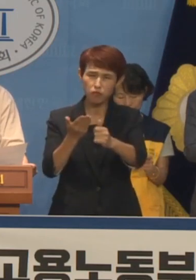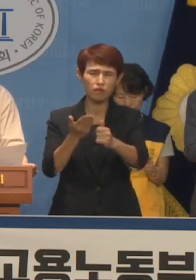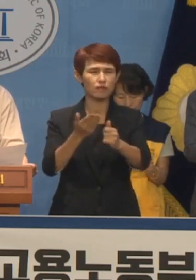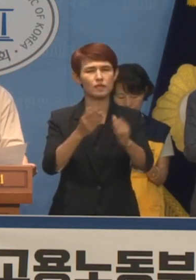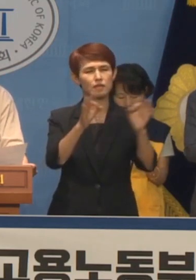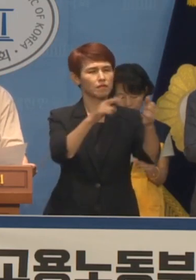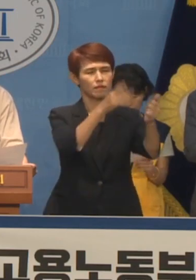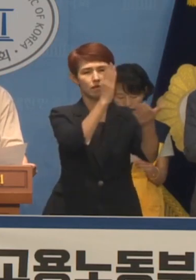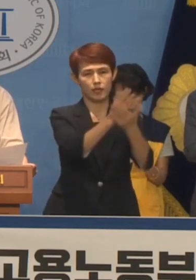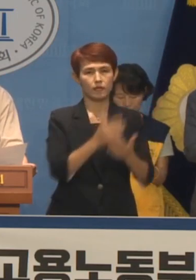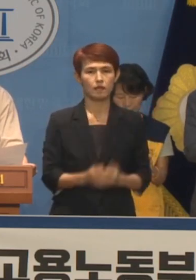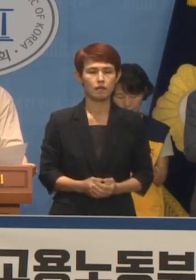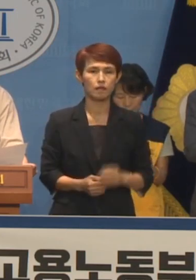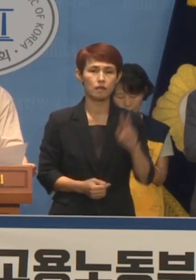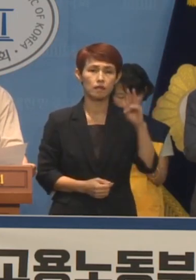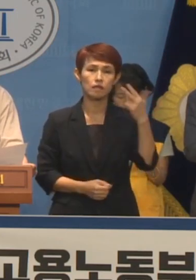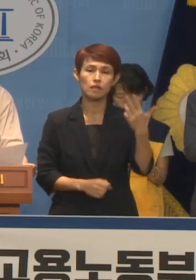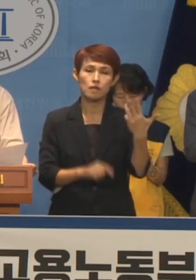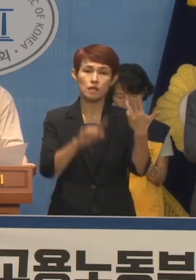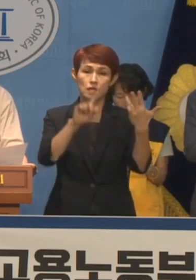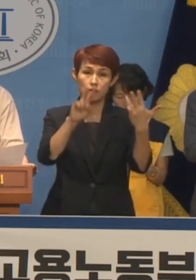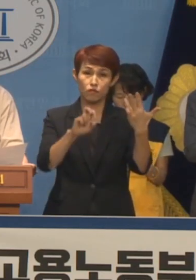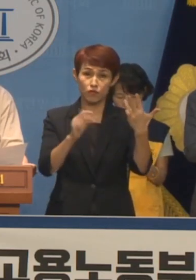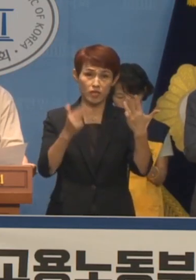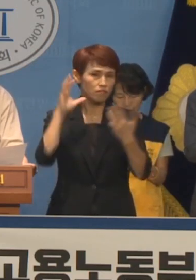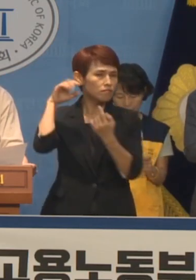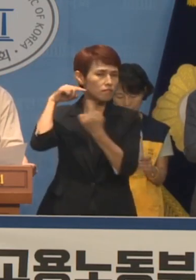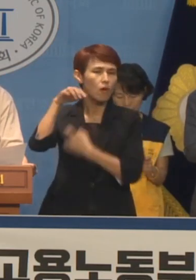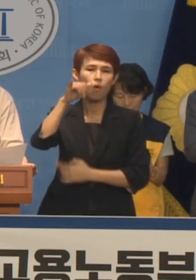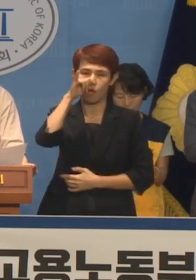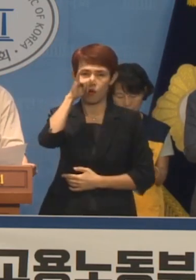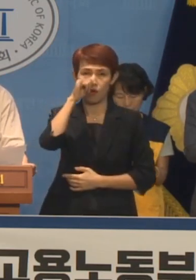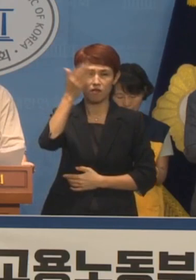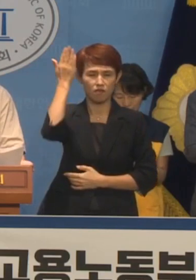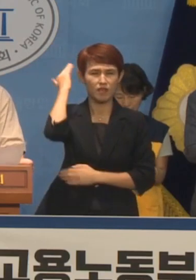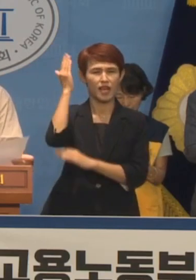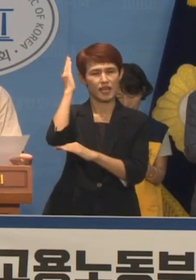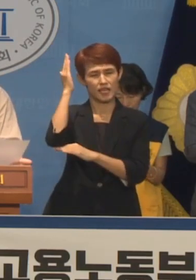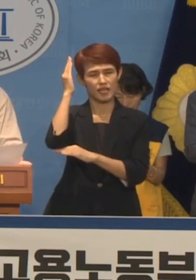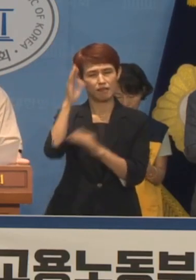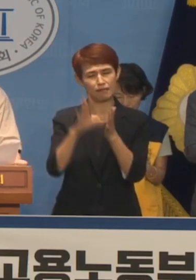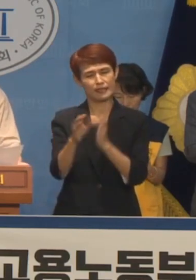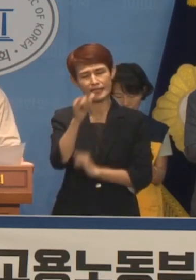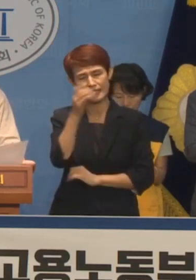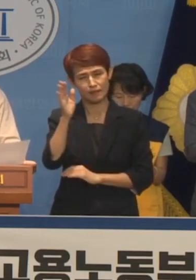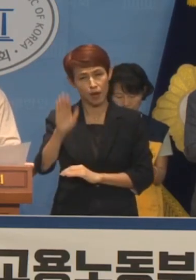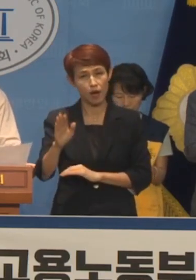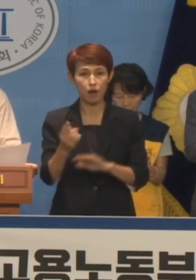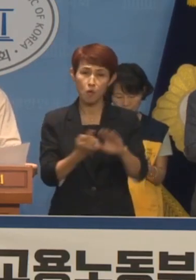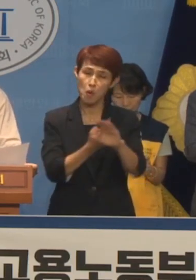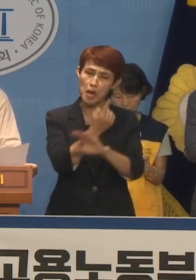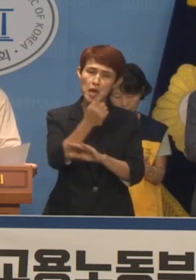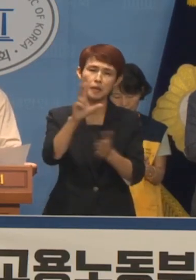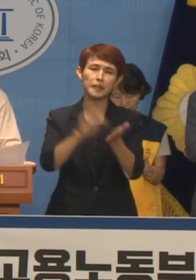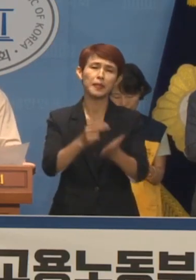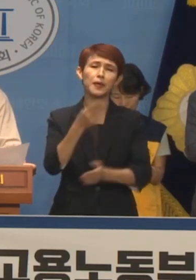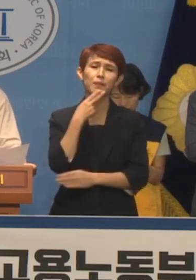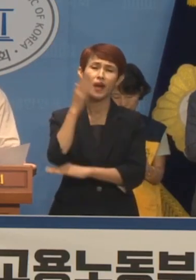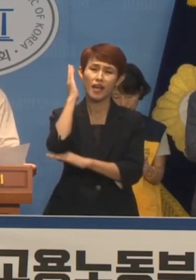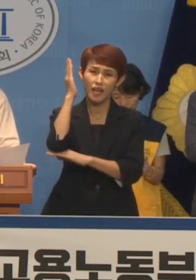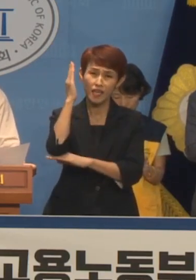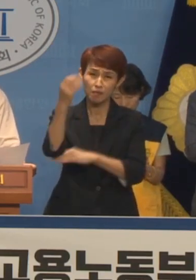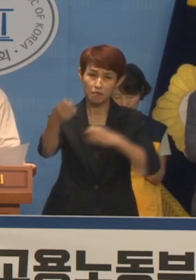26일 인사청문회가 열린다. 과거 발언 외에는 치명적인 낙마 사유가 나오지 않았다는 말도